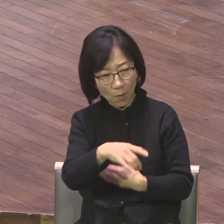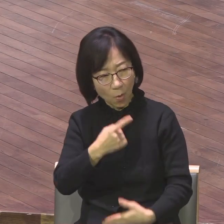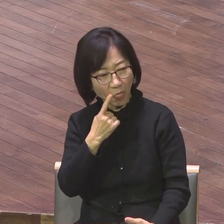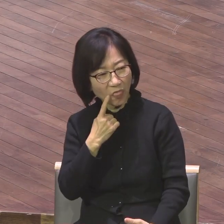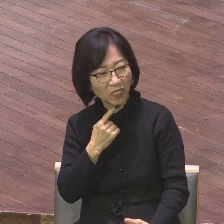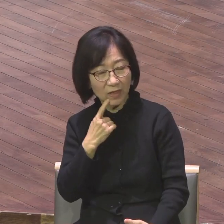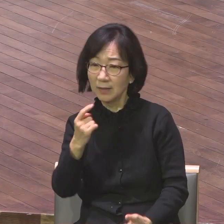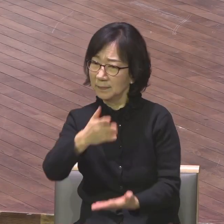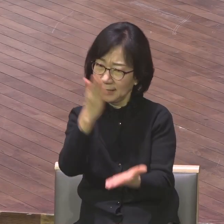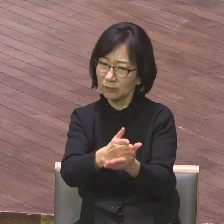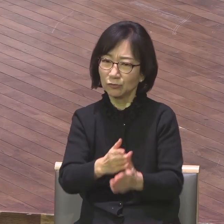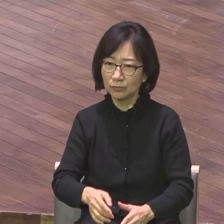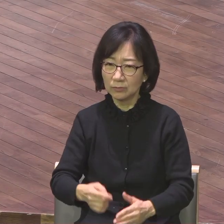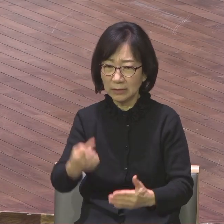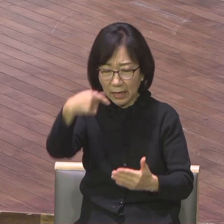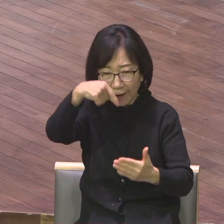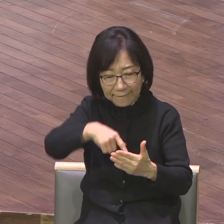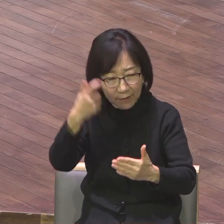수 있어야 돼요.